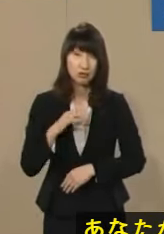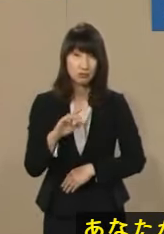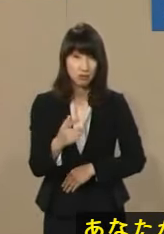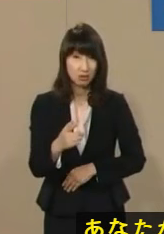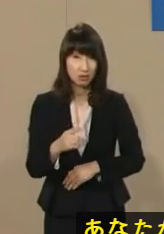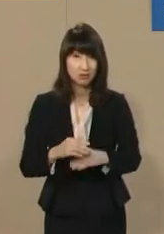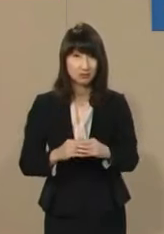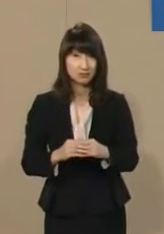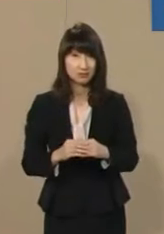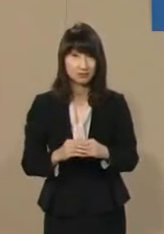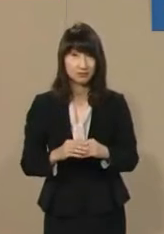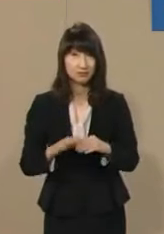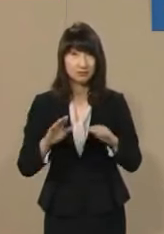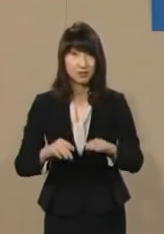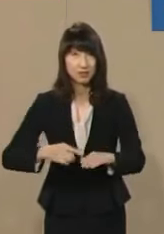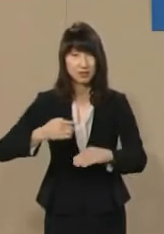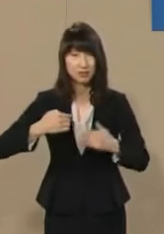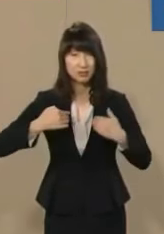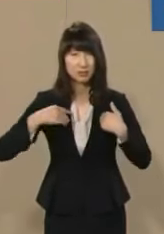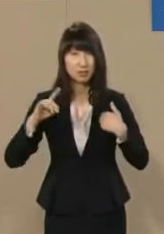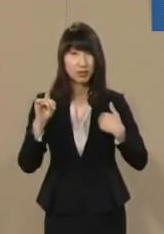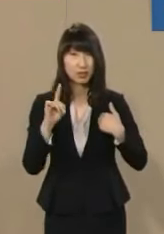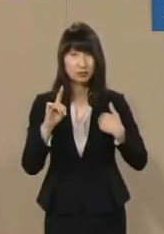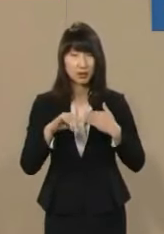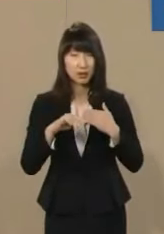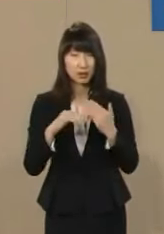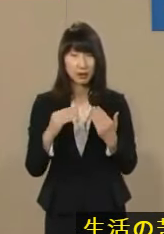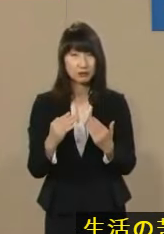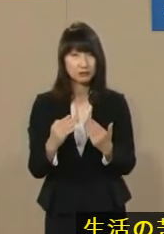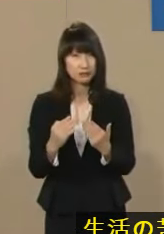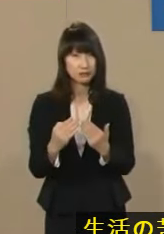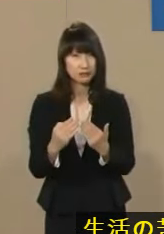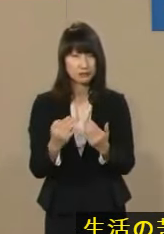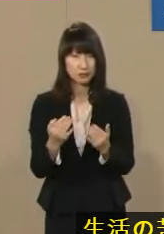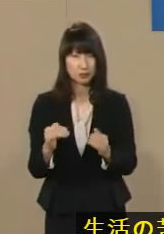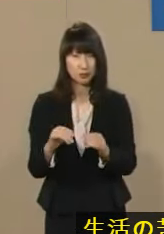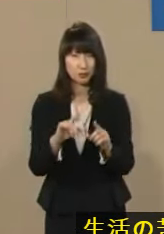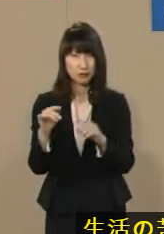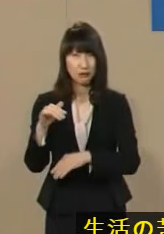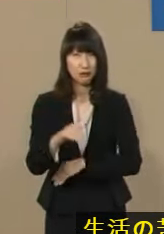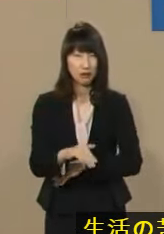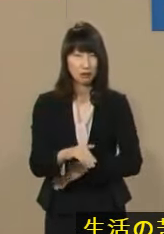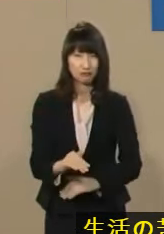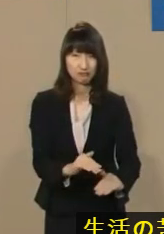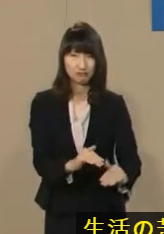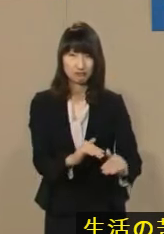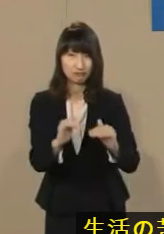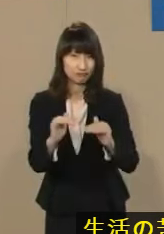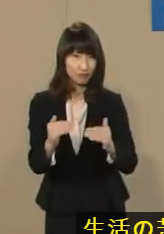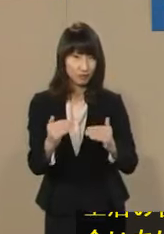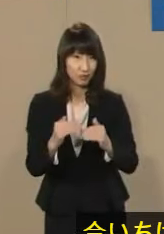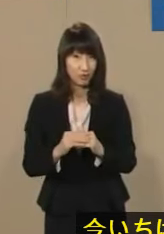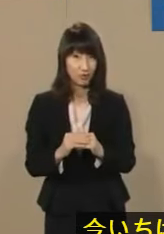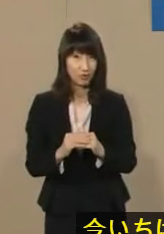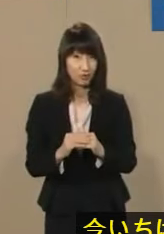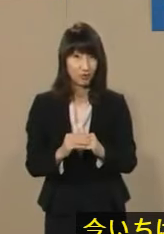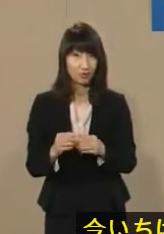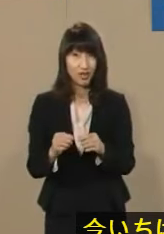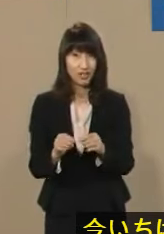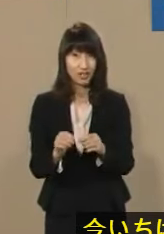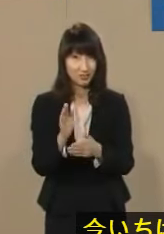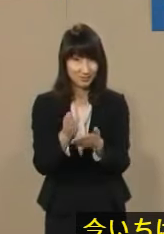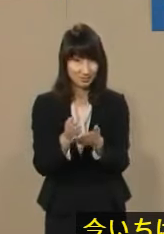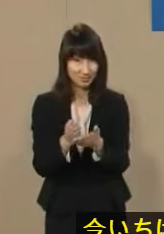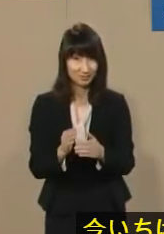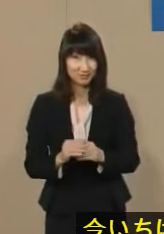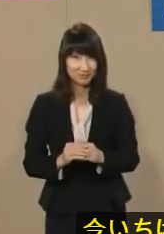か？今一番必要なことは、完全に地盤沈下した人々の暮らしを大胆に底上げすること。詳しくは後ほどお知